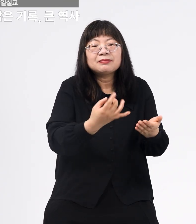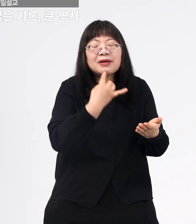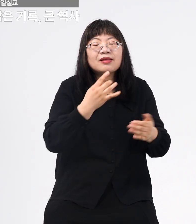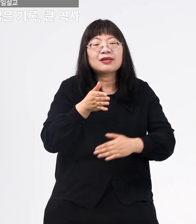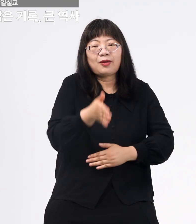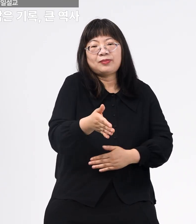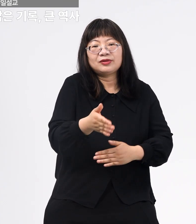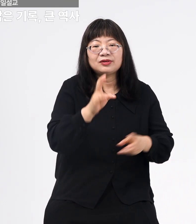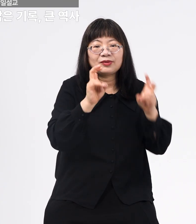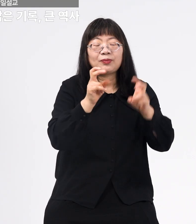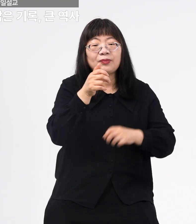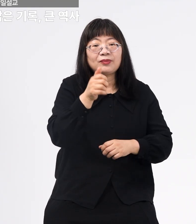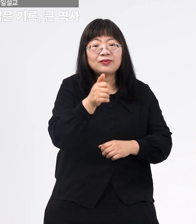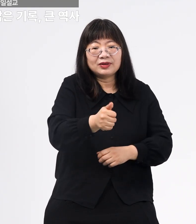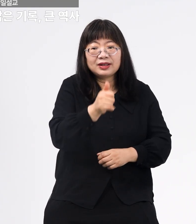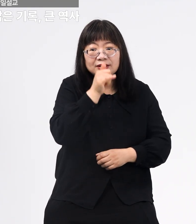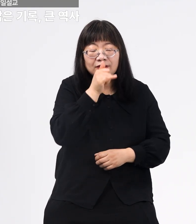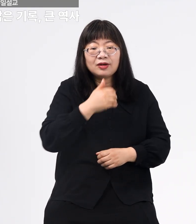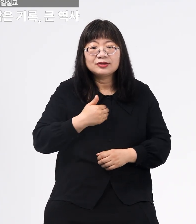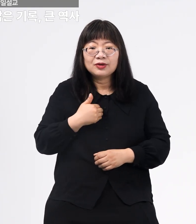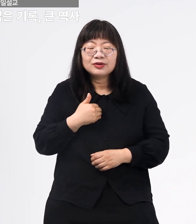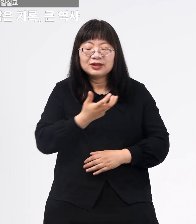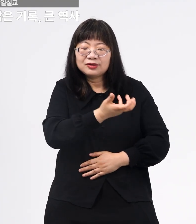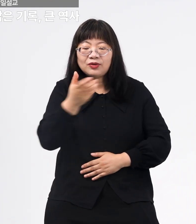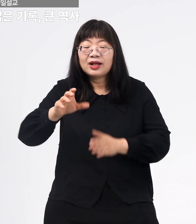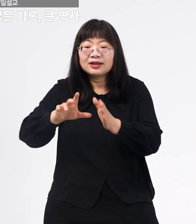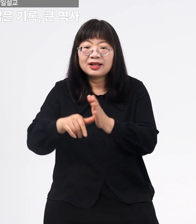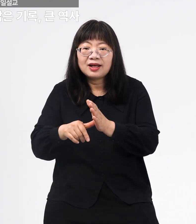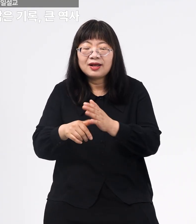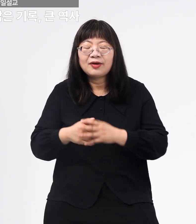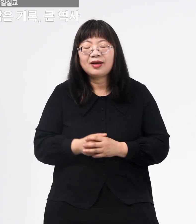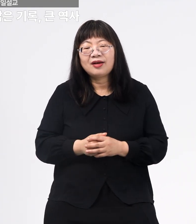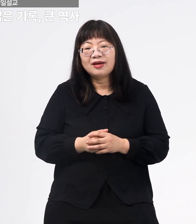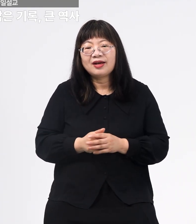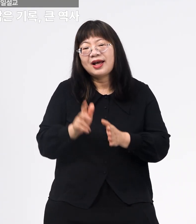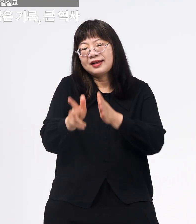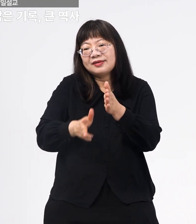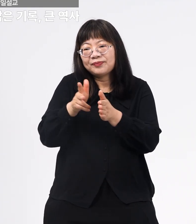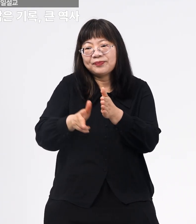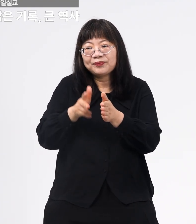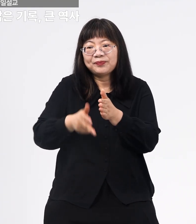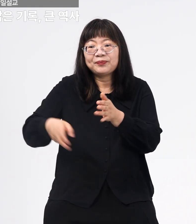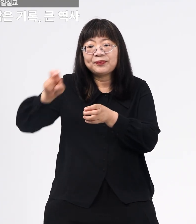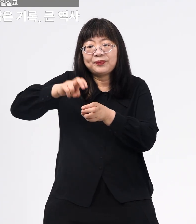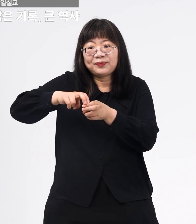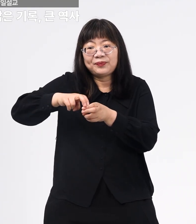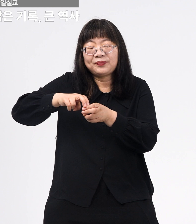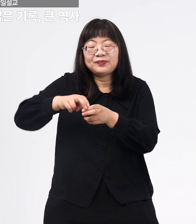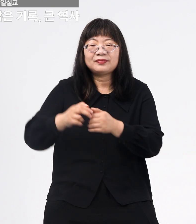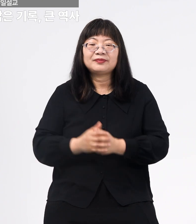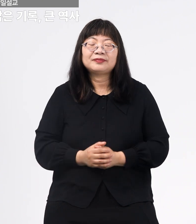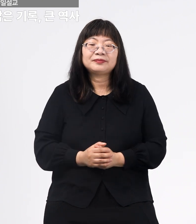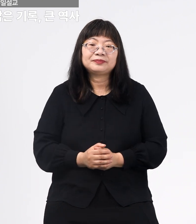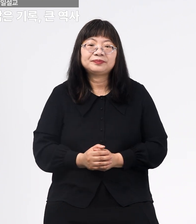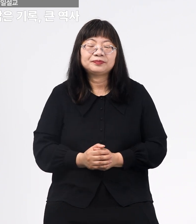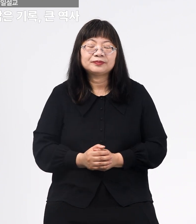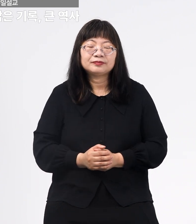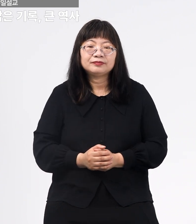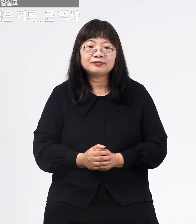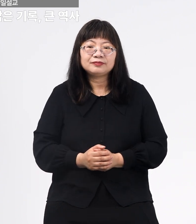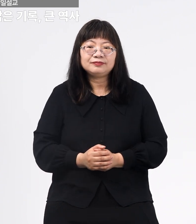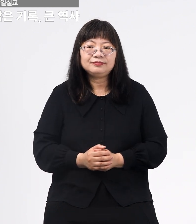탔어요. 동해선 강릉 가는 거 또 울진까지 오는 기차를